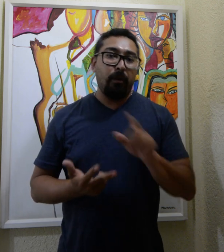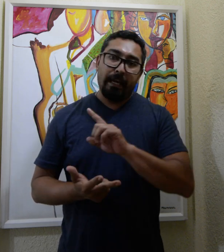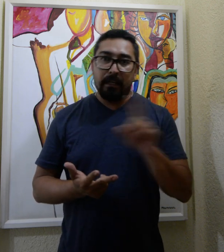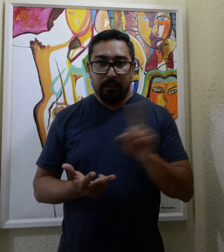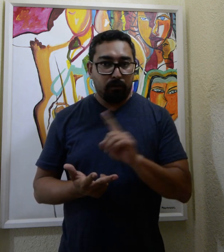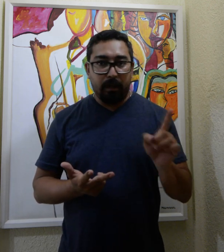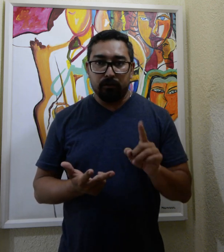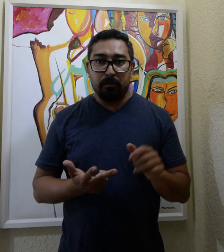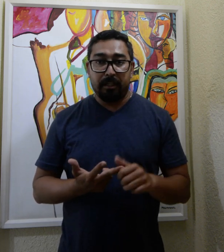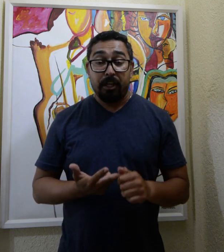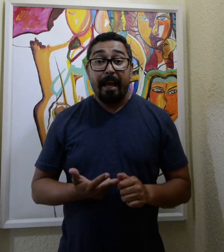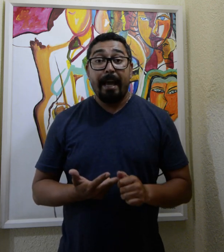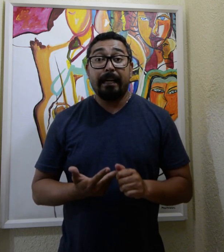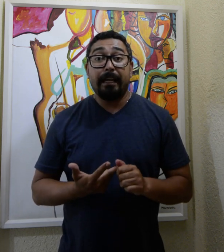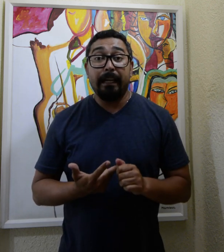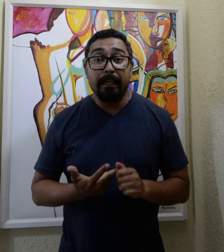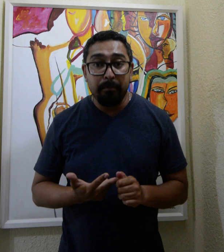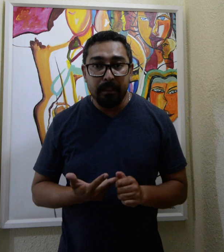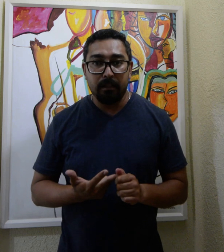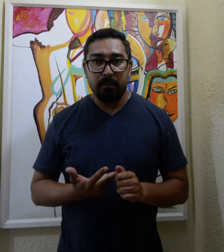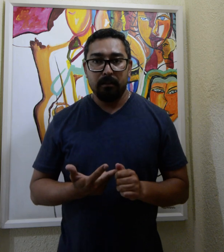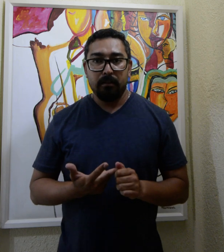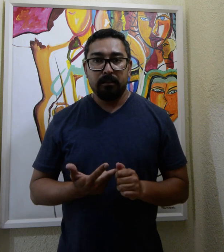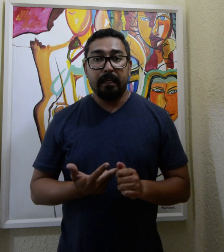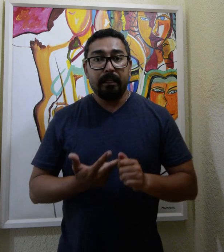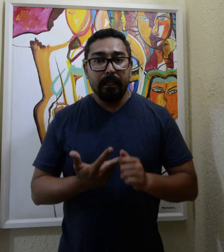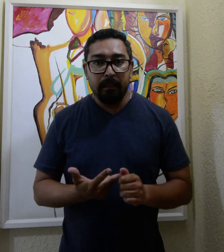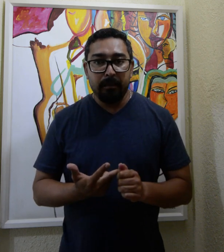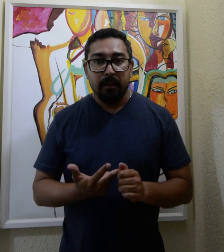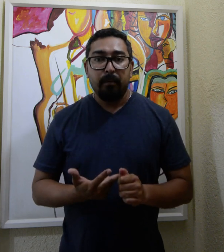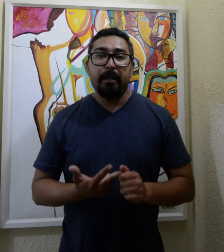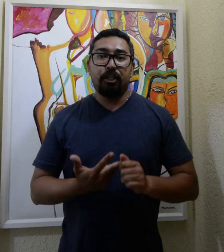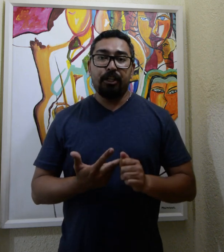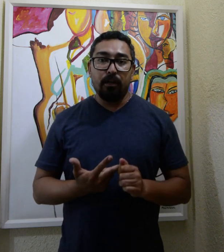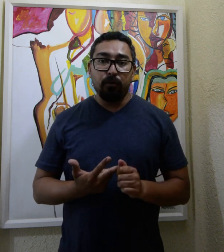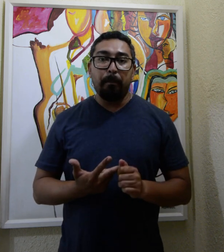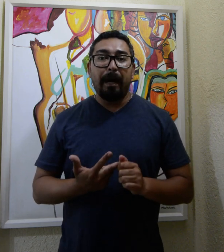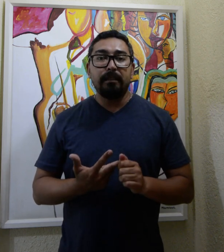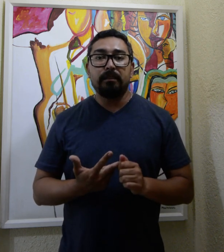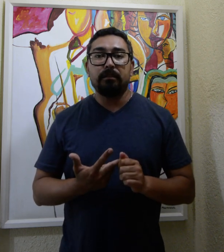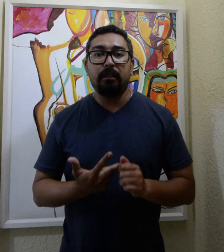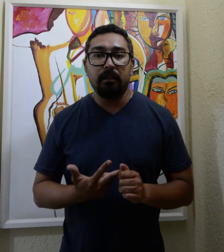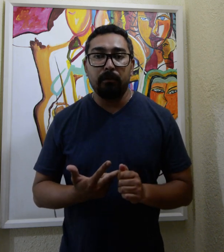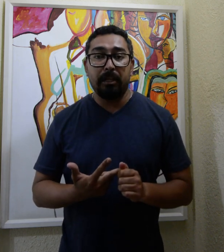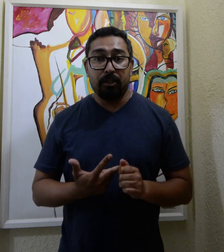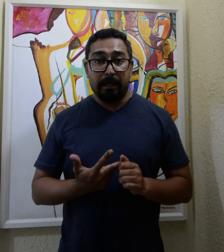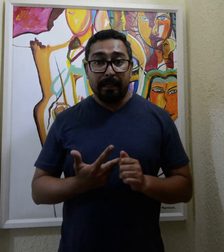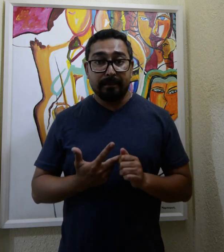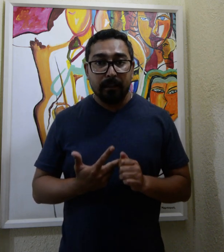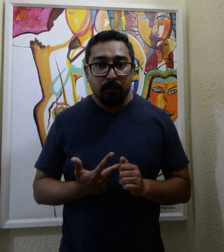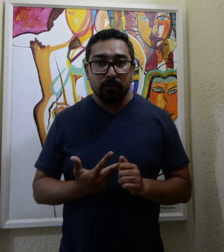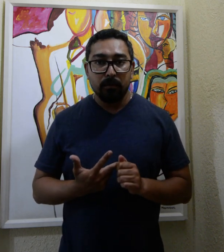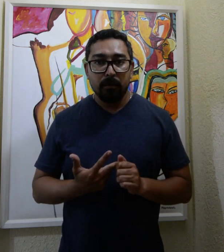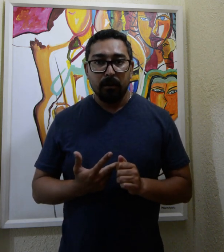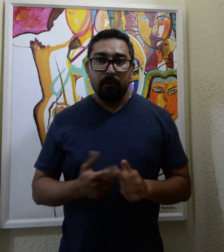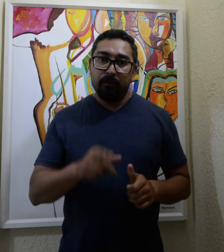é eleitoral somente, é crime. Isso é crime, mexeu no país inteiro, mexeu na nação.